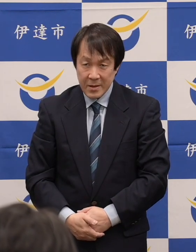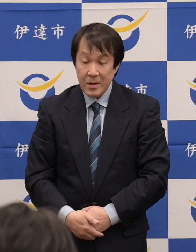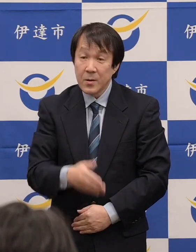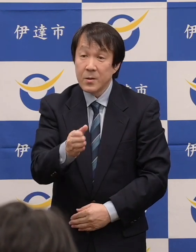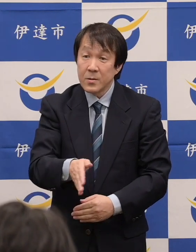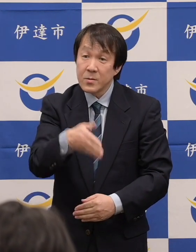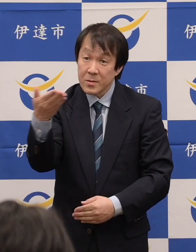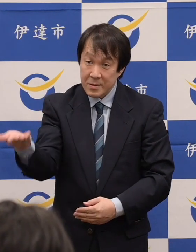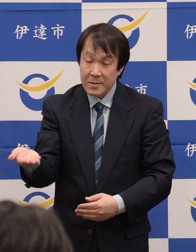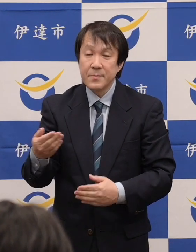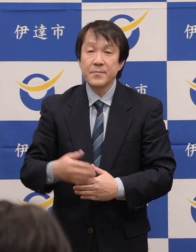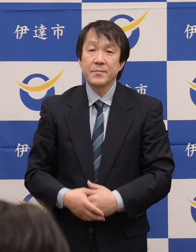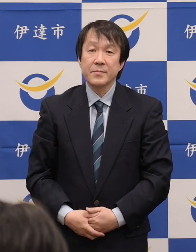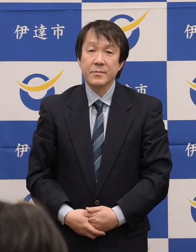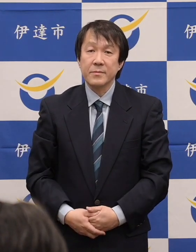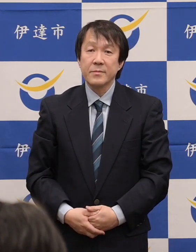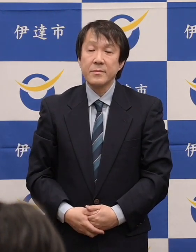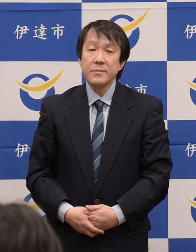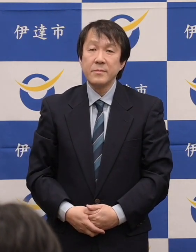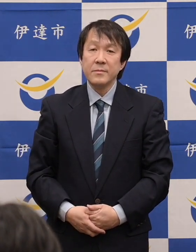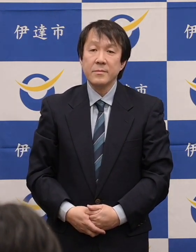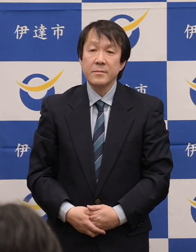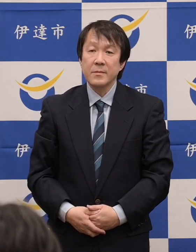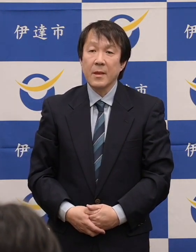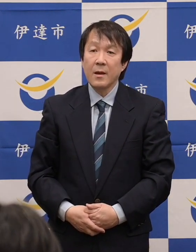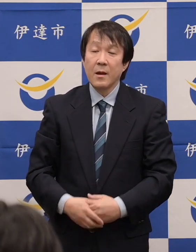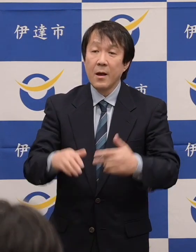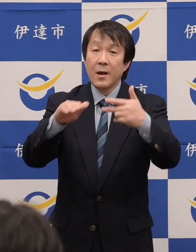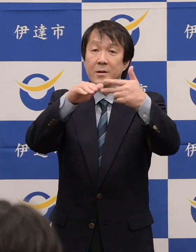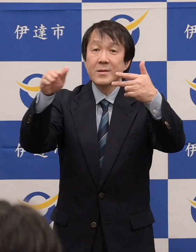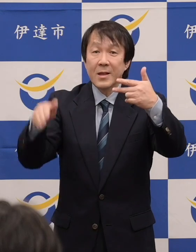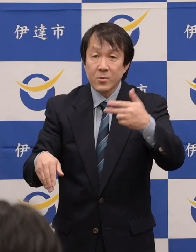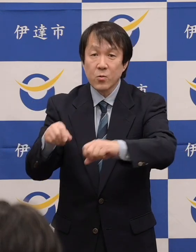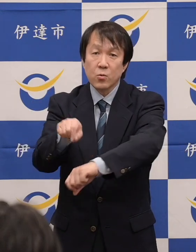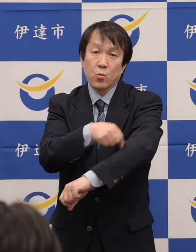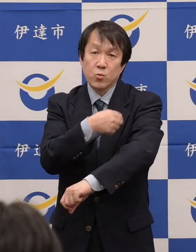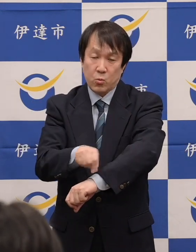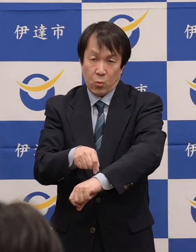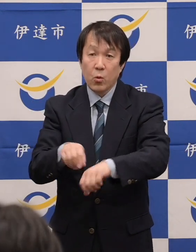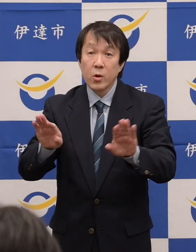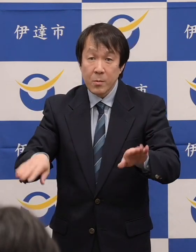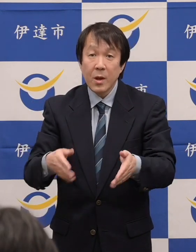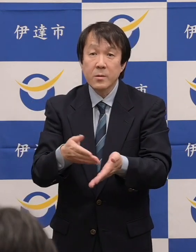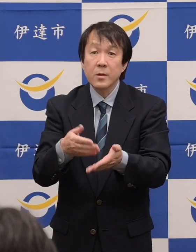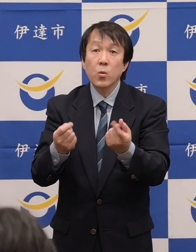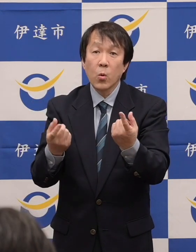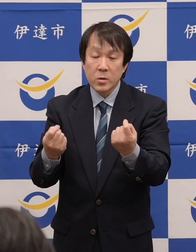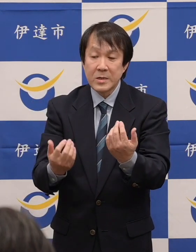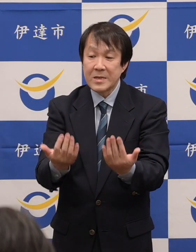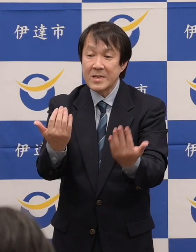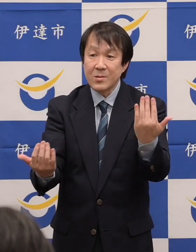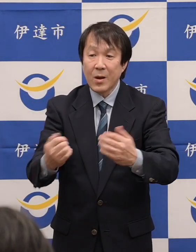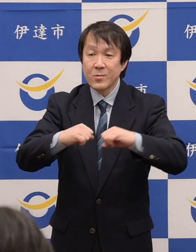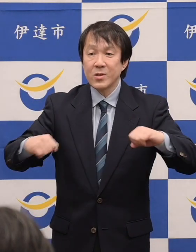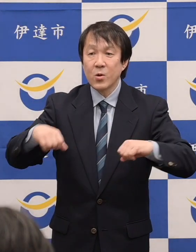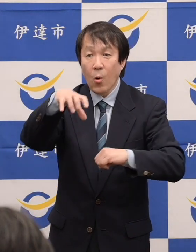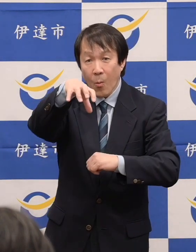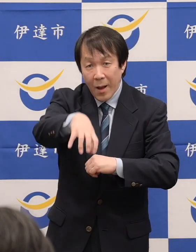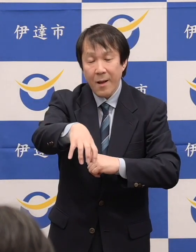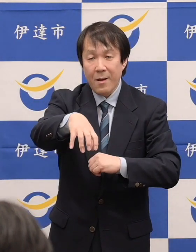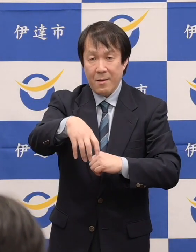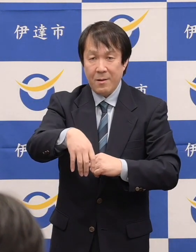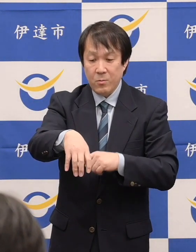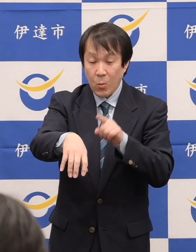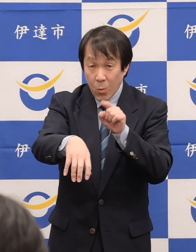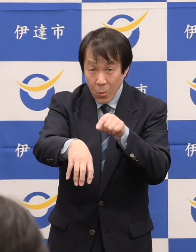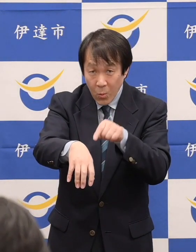次のページでございますが、施設の特徴、今述べましたように芝生広場の設置ということで、子